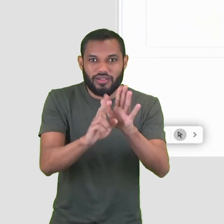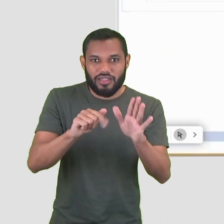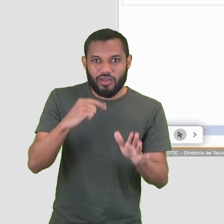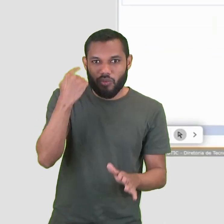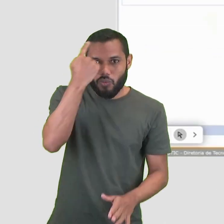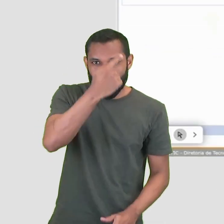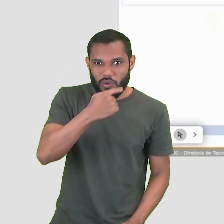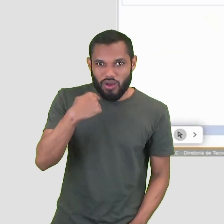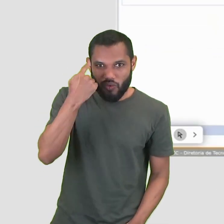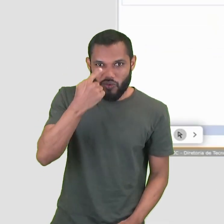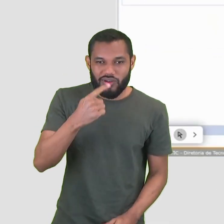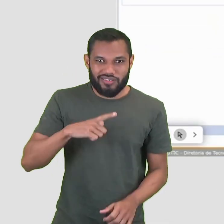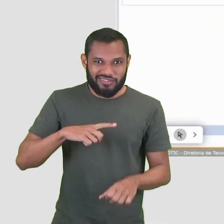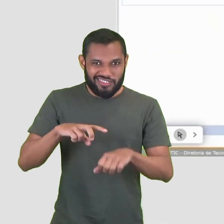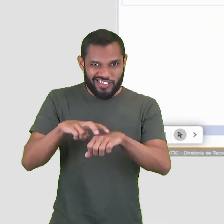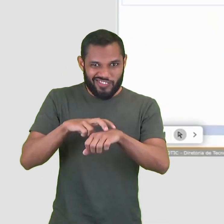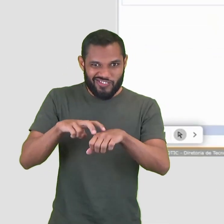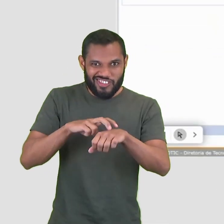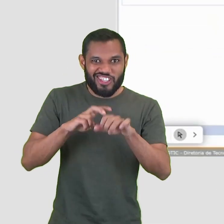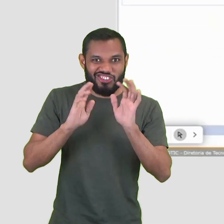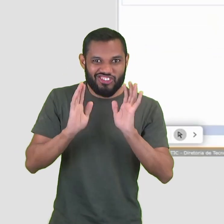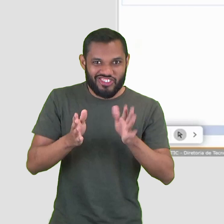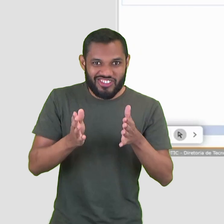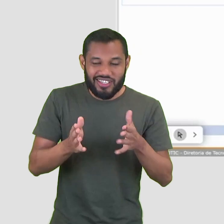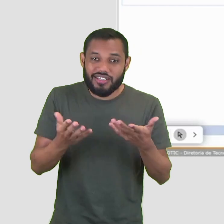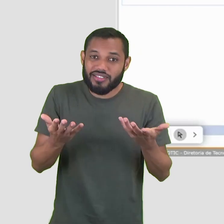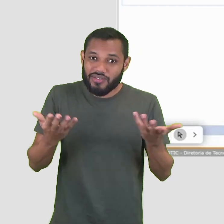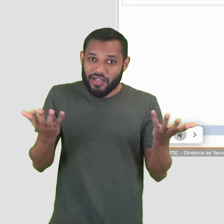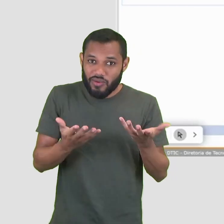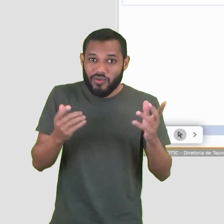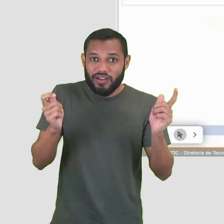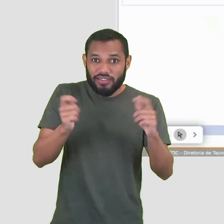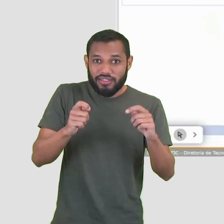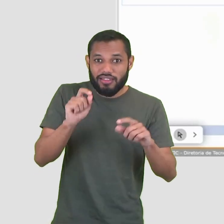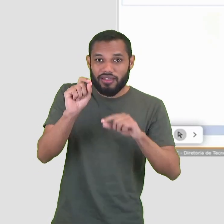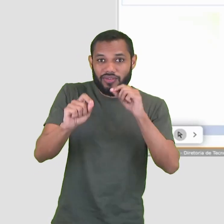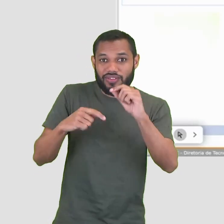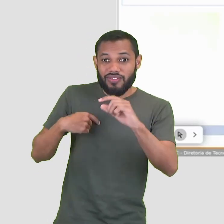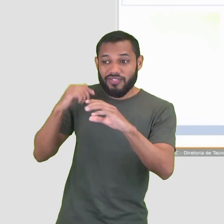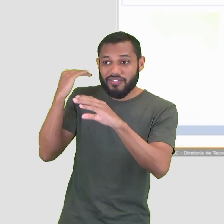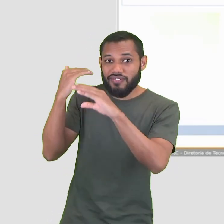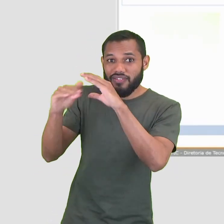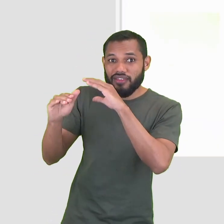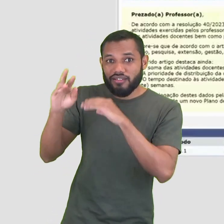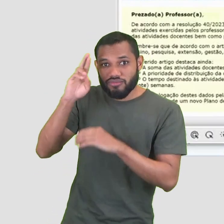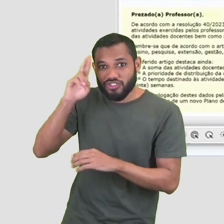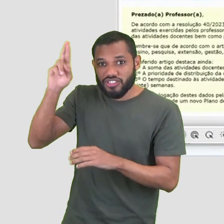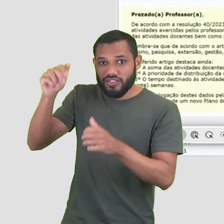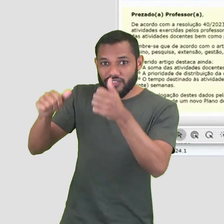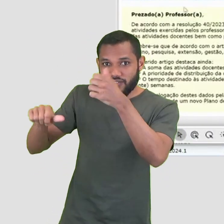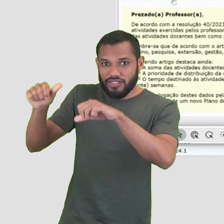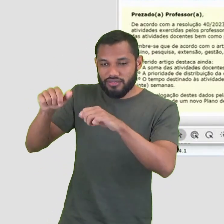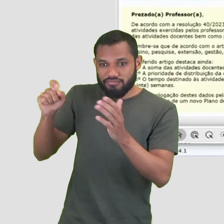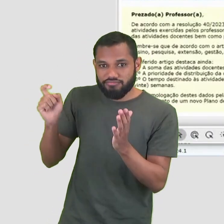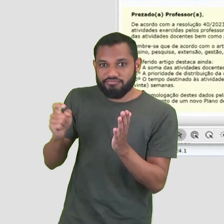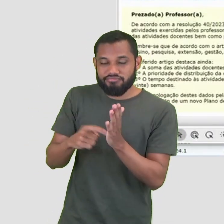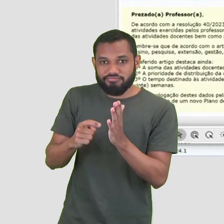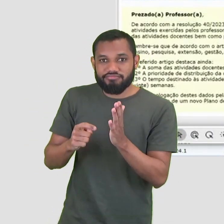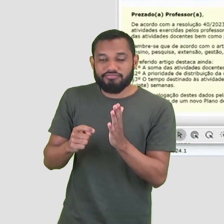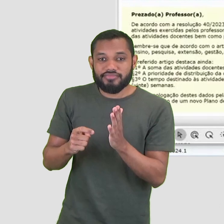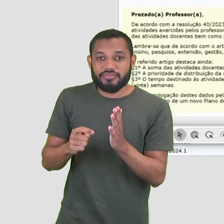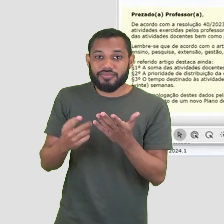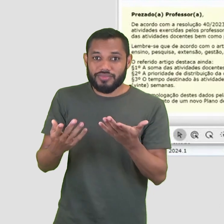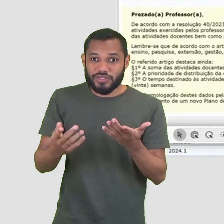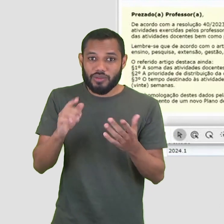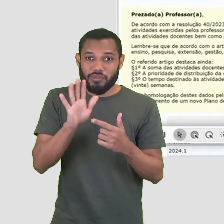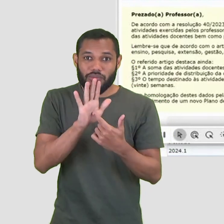hora, e agora sim, né, eu posso submeter para homologação. Então, venho aqui, submeto. A